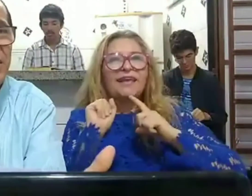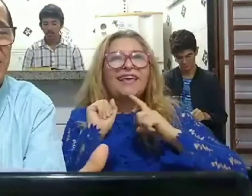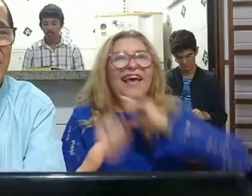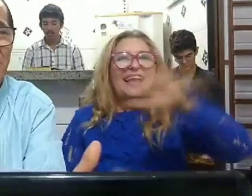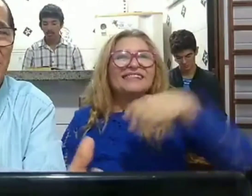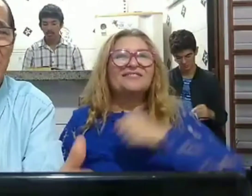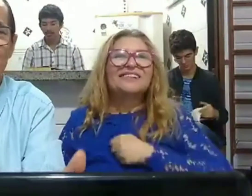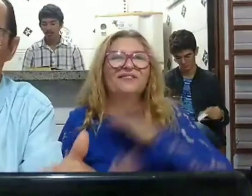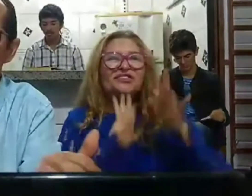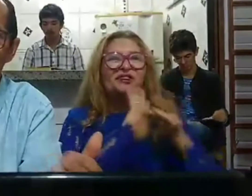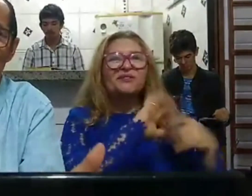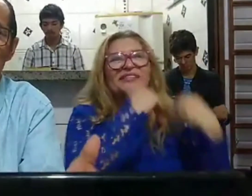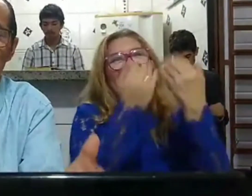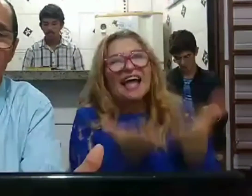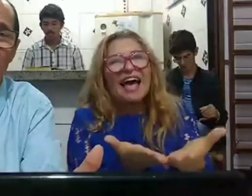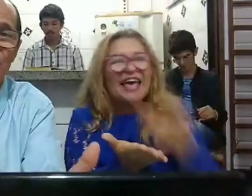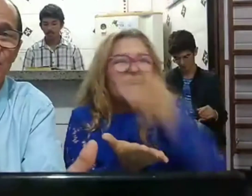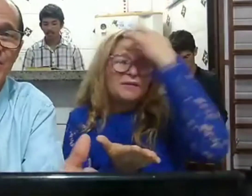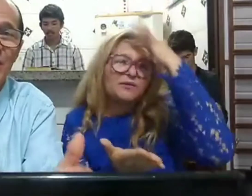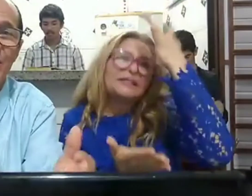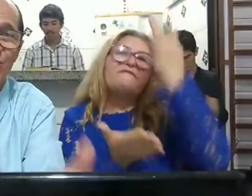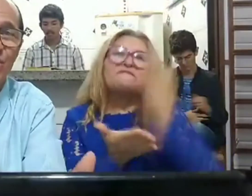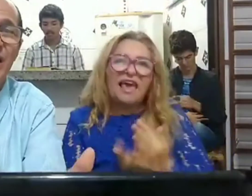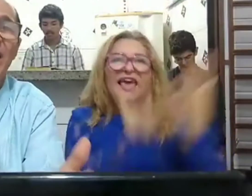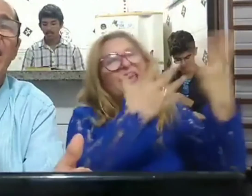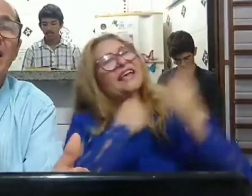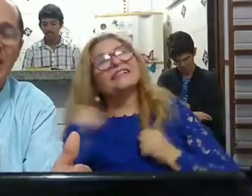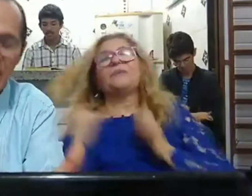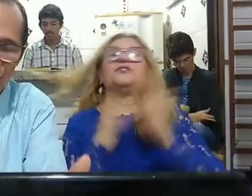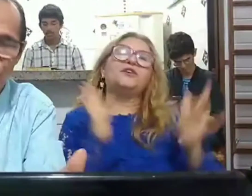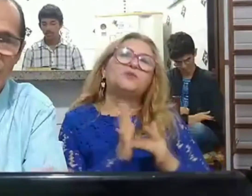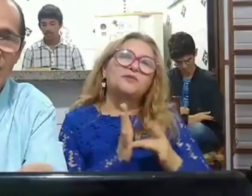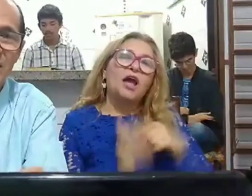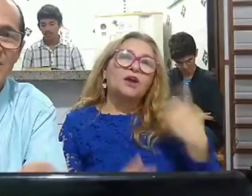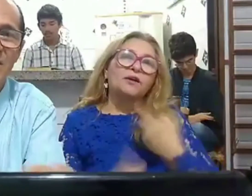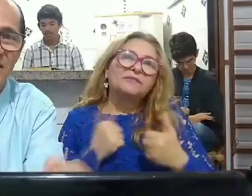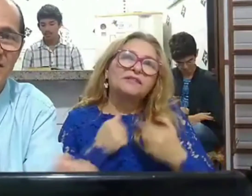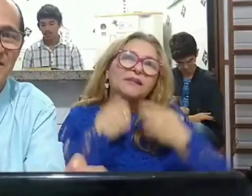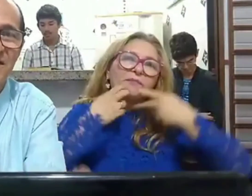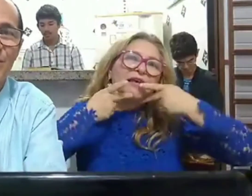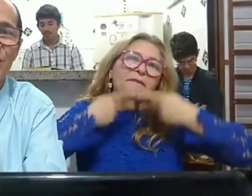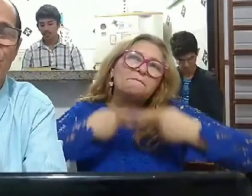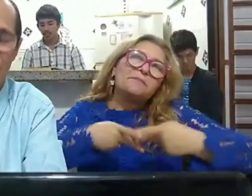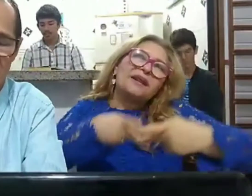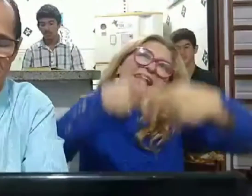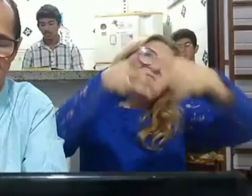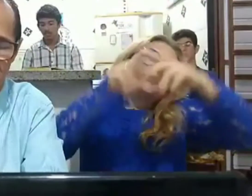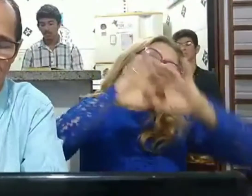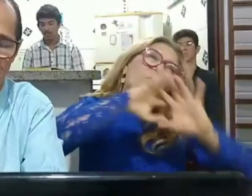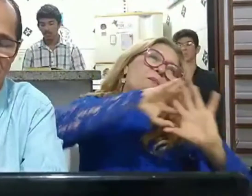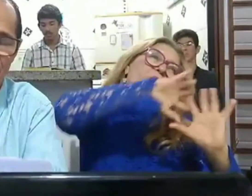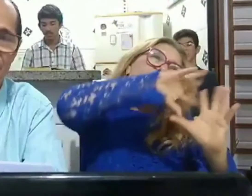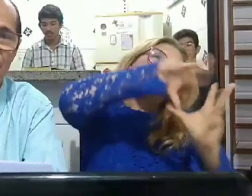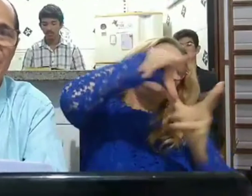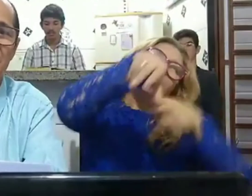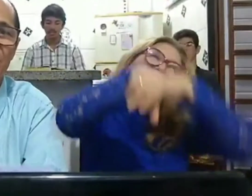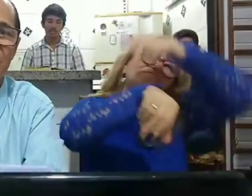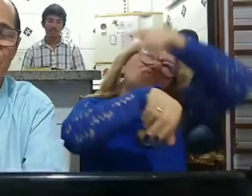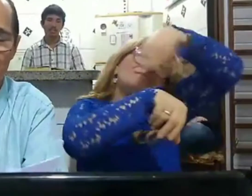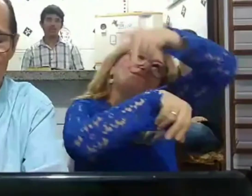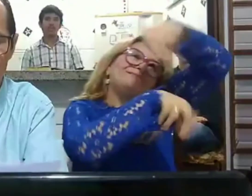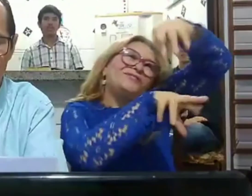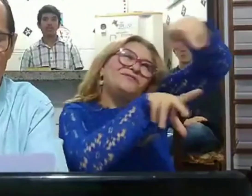que Jesus disse: ide por todo mundo e pregai o Evangelho a toda criatura, e de fazer discípulo de todas as nações,